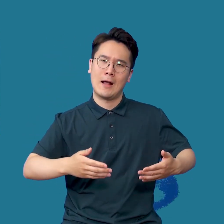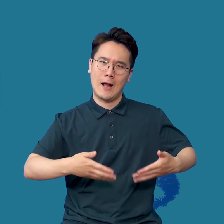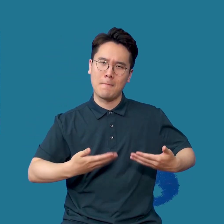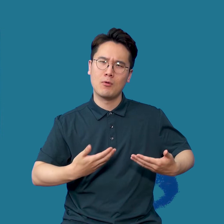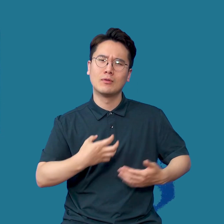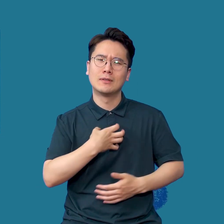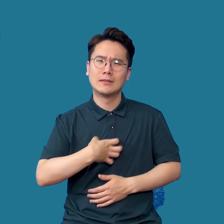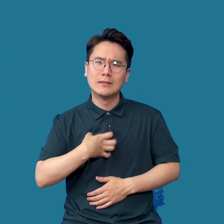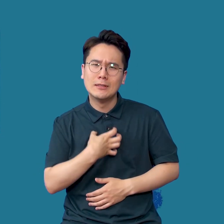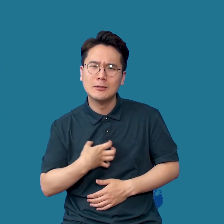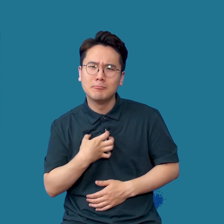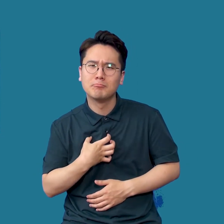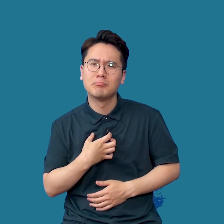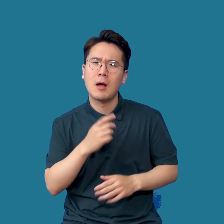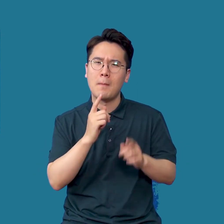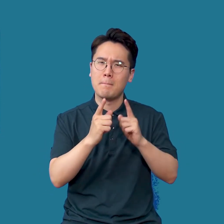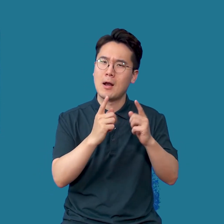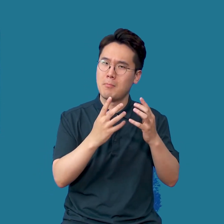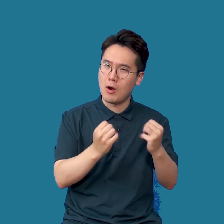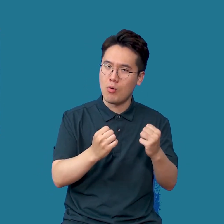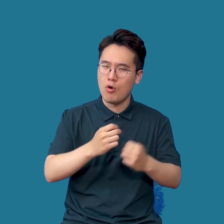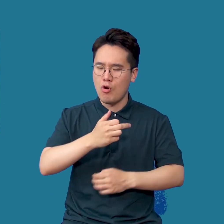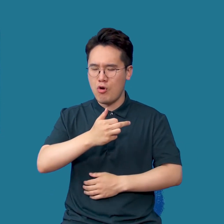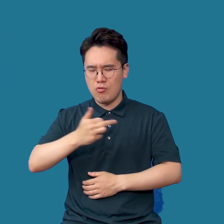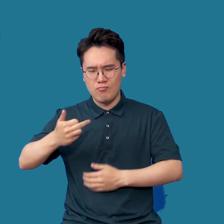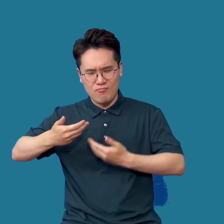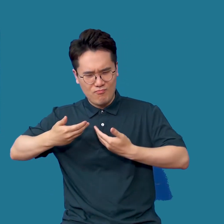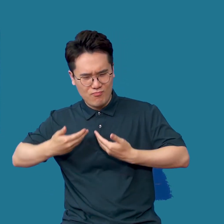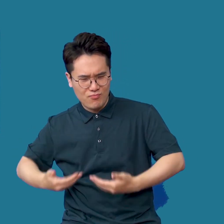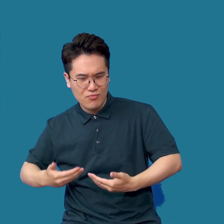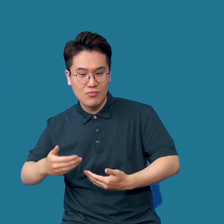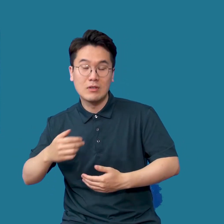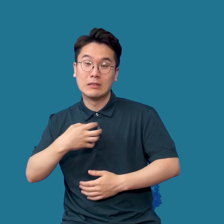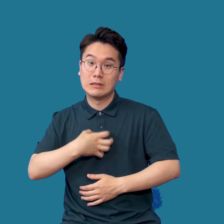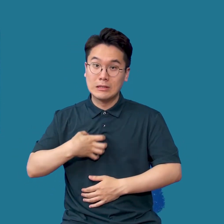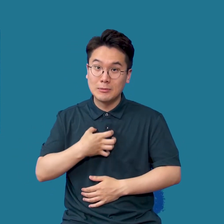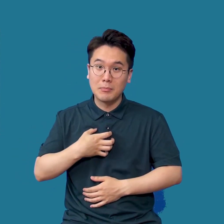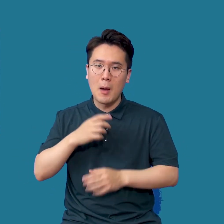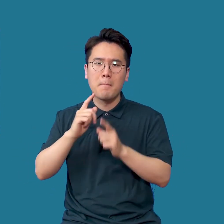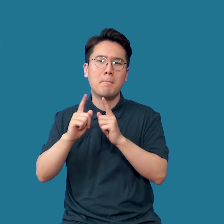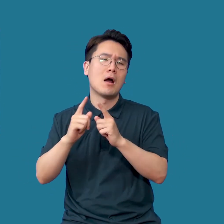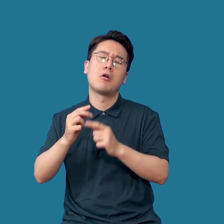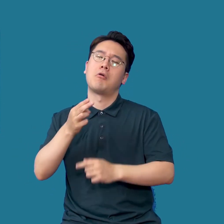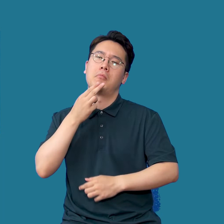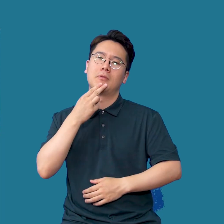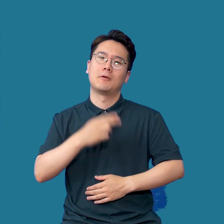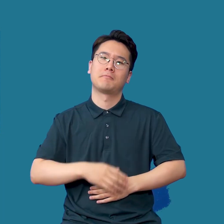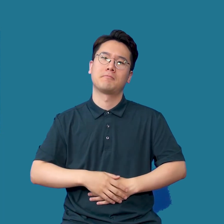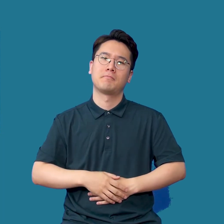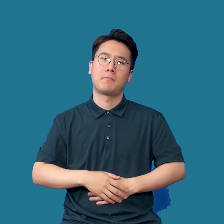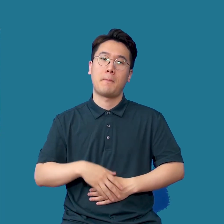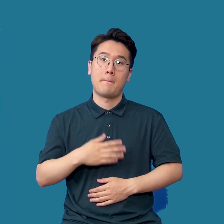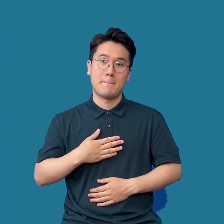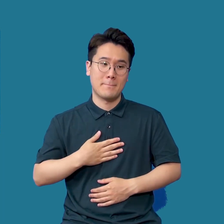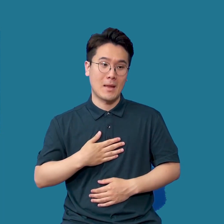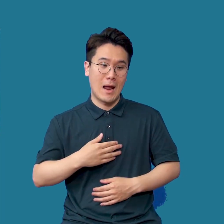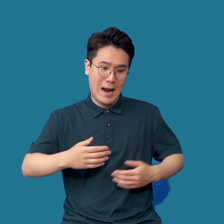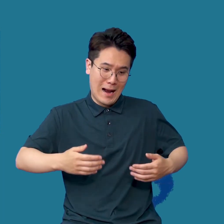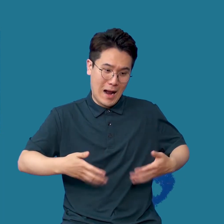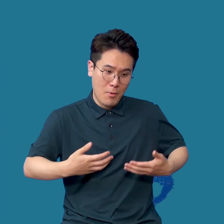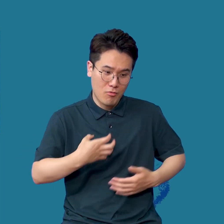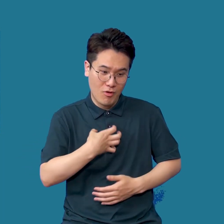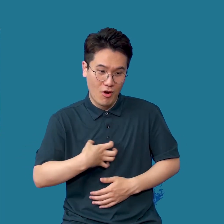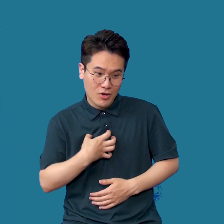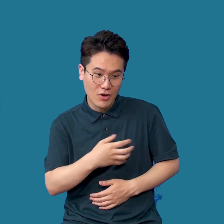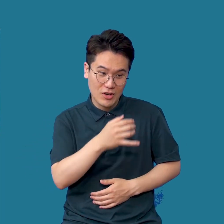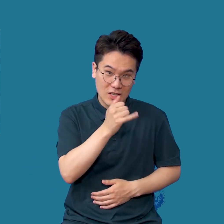말했습니다. 나에게 이런 근심거리가 있다고 조잘되고 있으면 그 근심은 별거 아닌